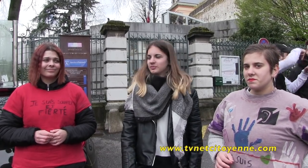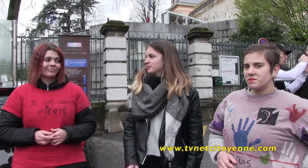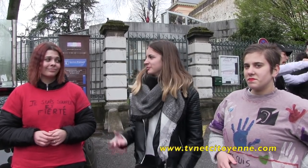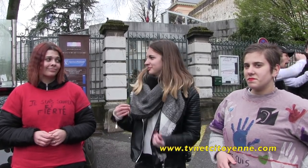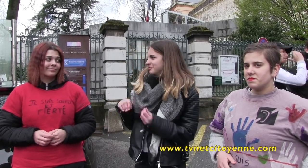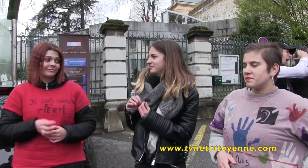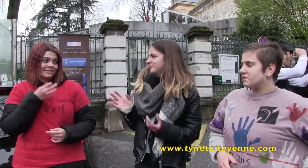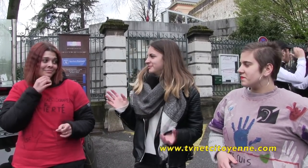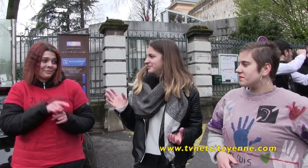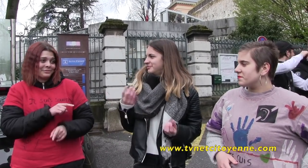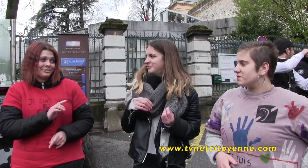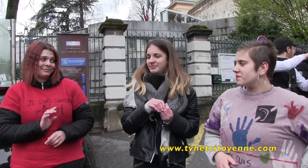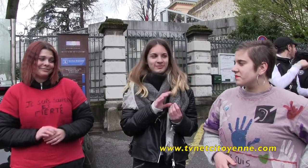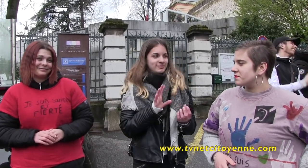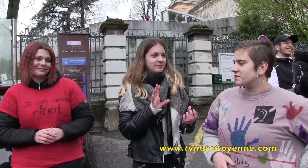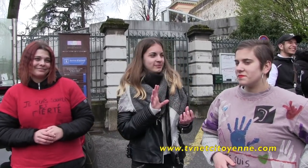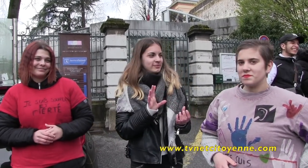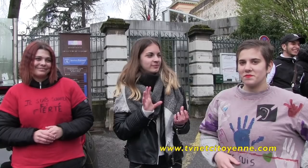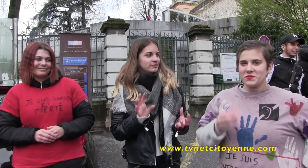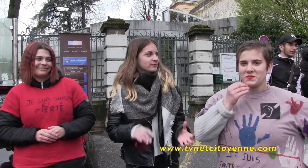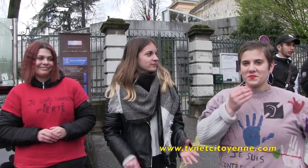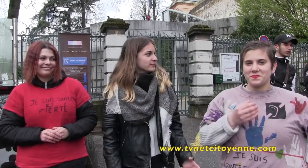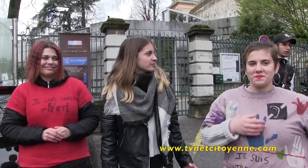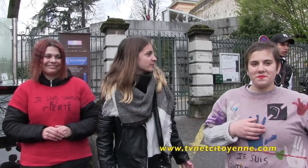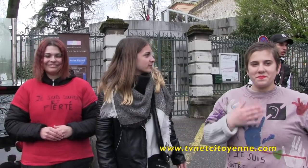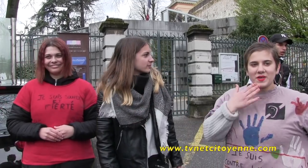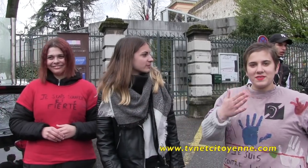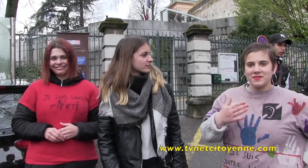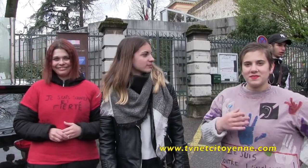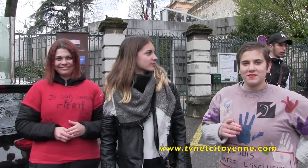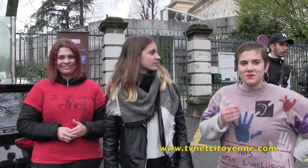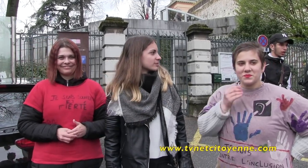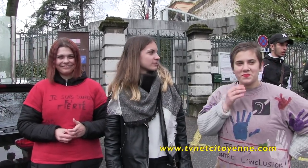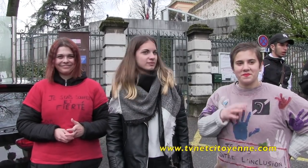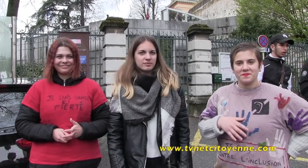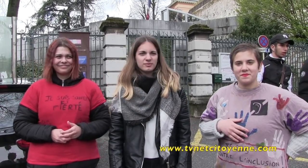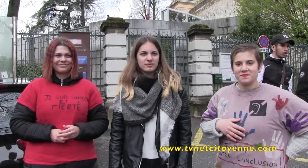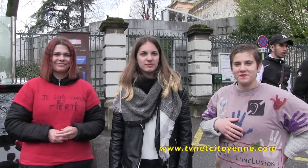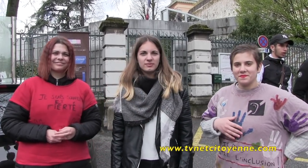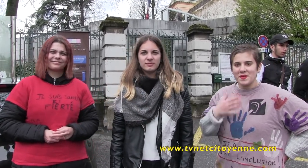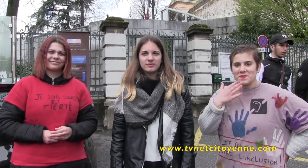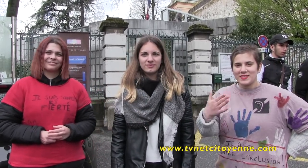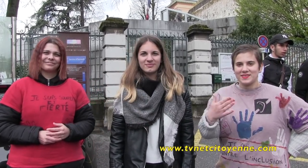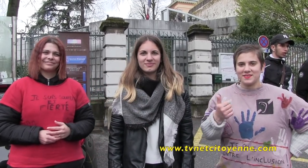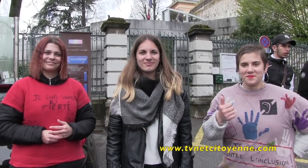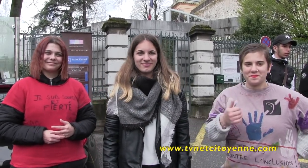Merci beaucoup. Merci. Tu veux rajouter quelque chose? Oui. Non, c'est bon. C'est bon. Merci. Merci beaucoup.